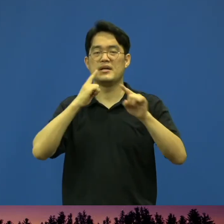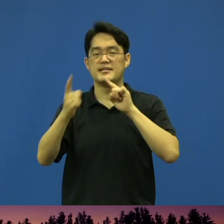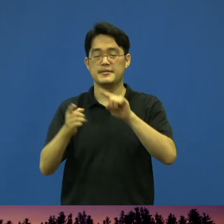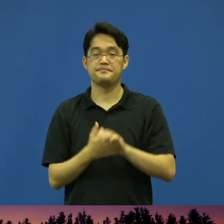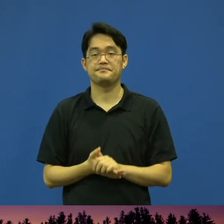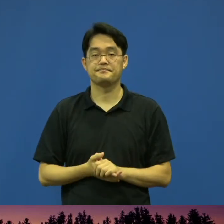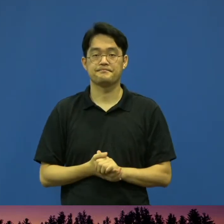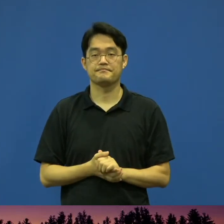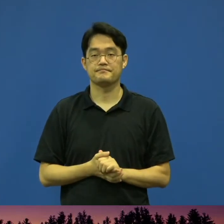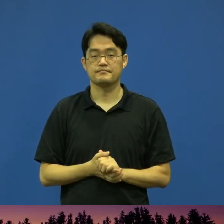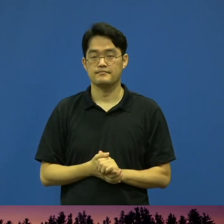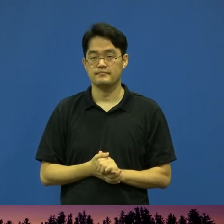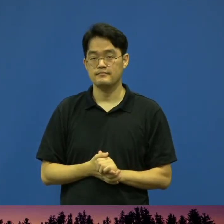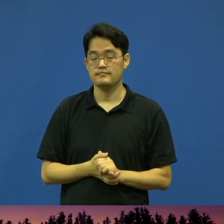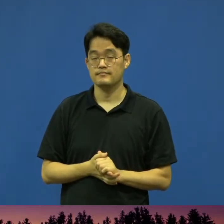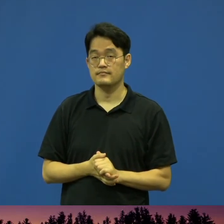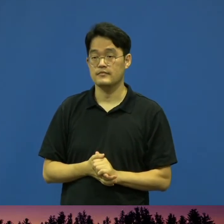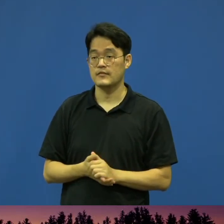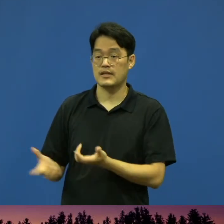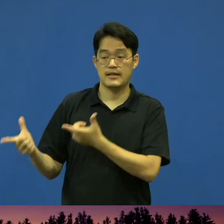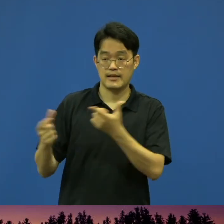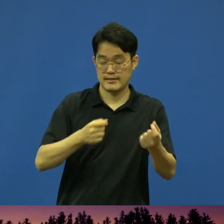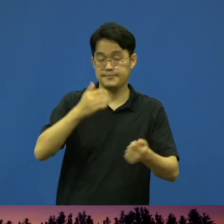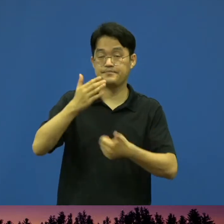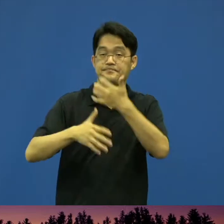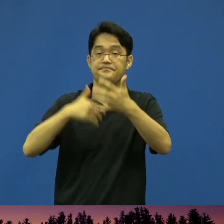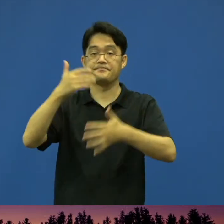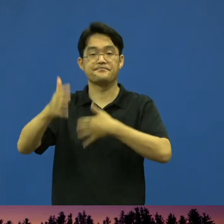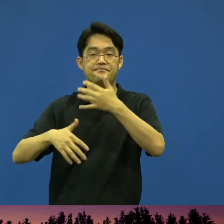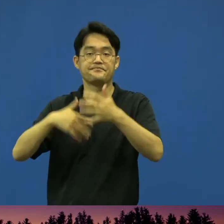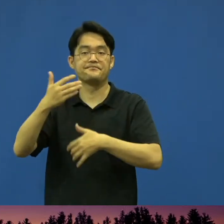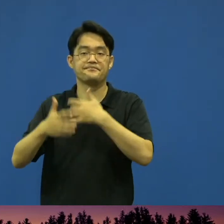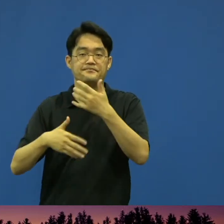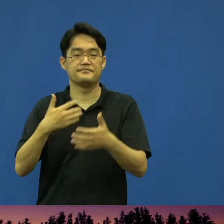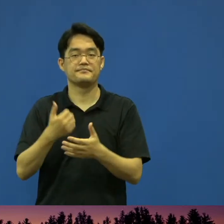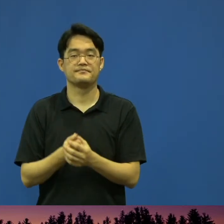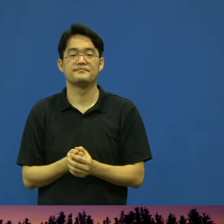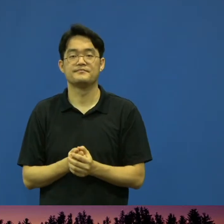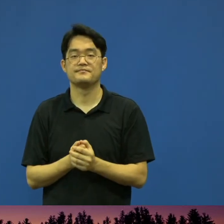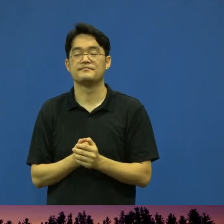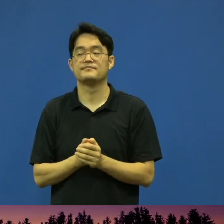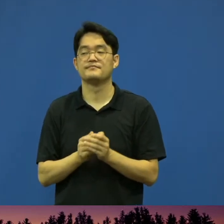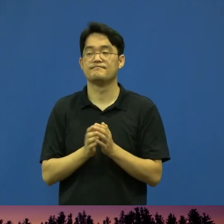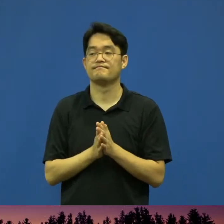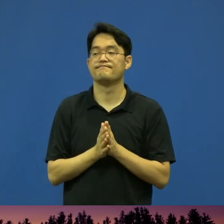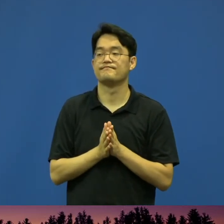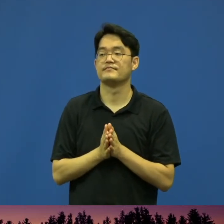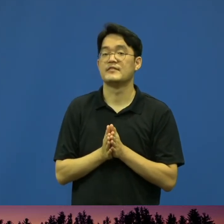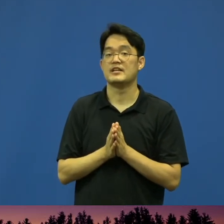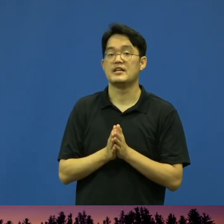이사야 55장 8절에서 9절인데요, 우리 한 목소리로 한번 읽어봤으면 좋겠습니다. 한번 읽어볼까요?